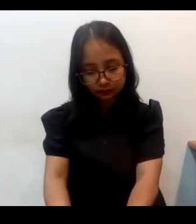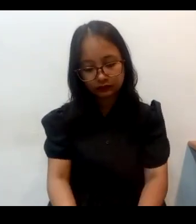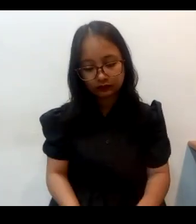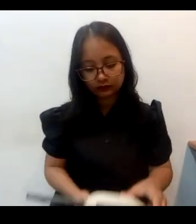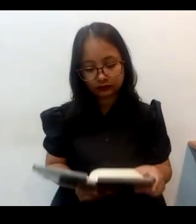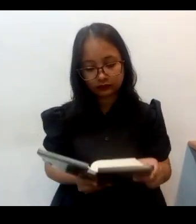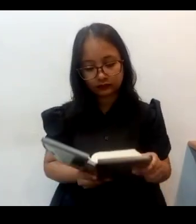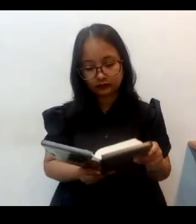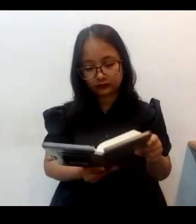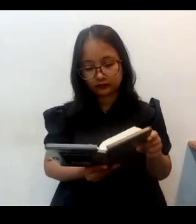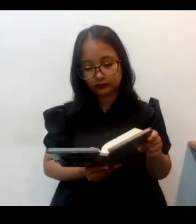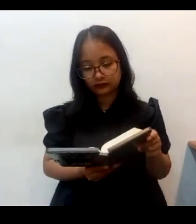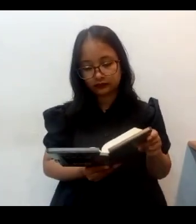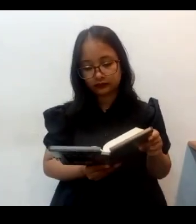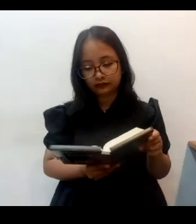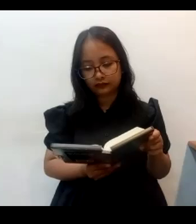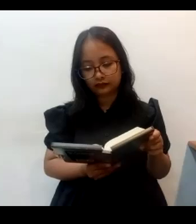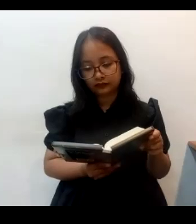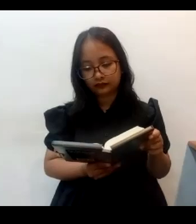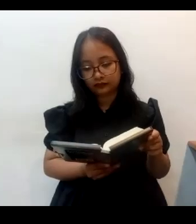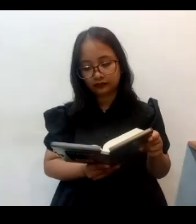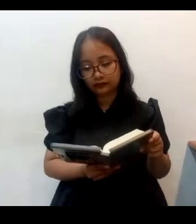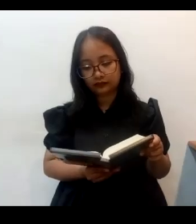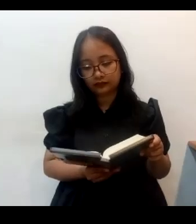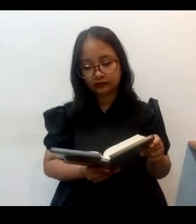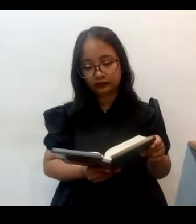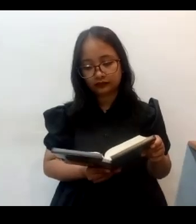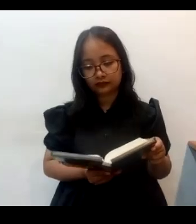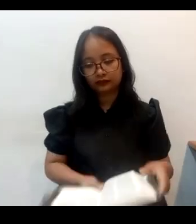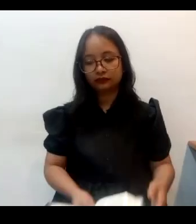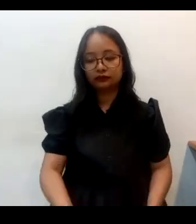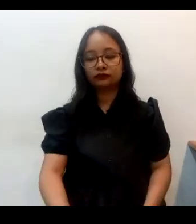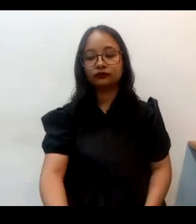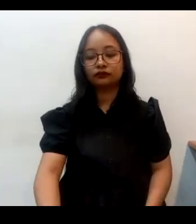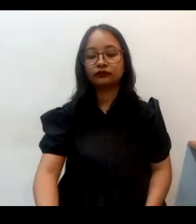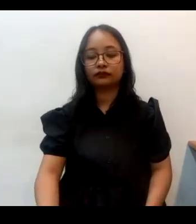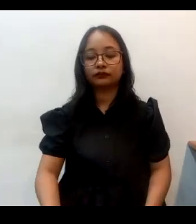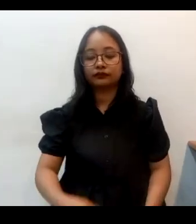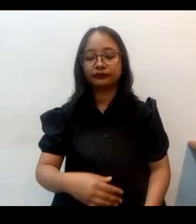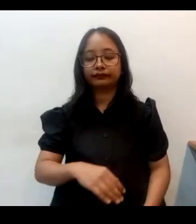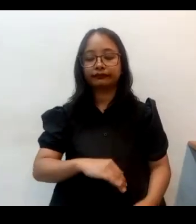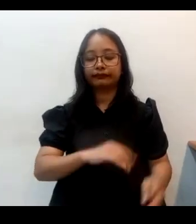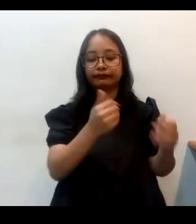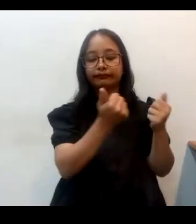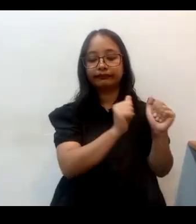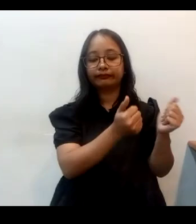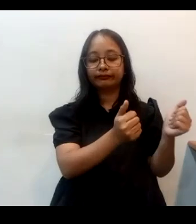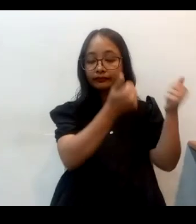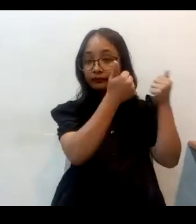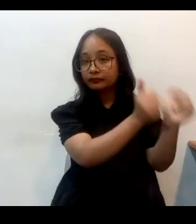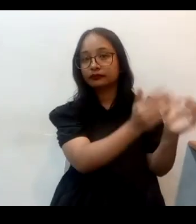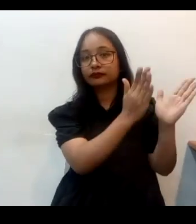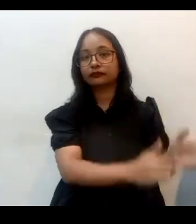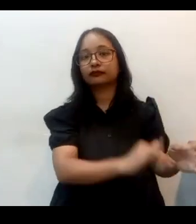mga kahilingang hinihingi natin sa Kanya. Yes. So He really sure whatever we ask according to the will of